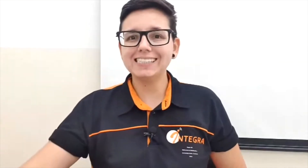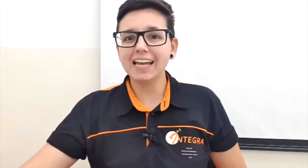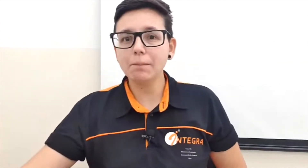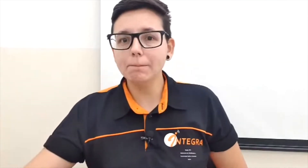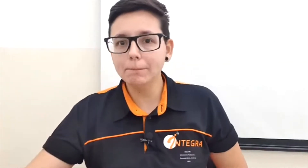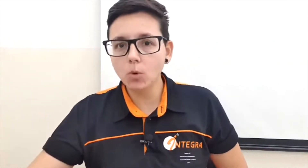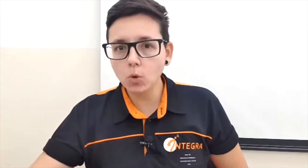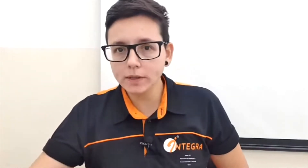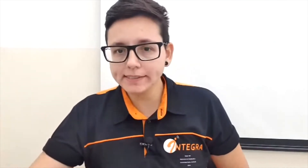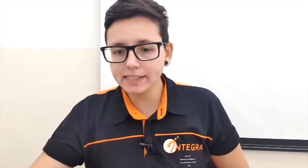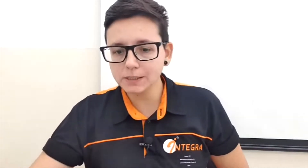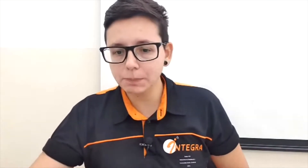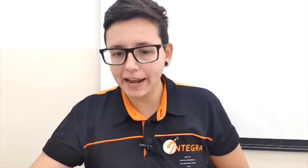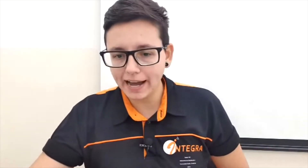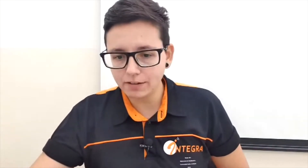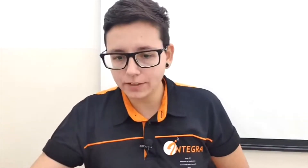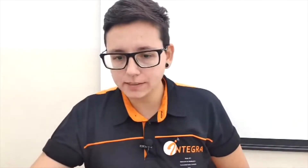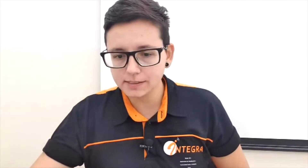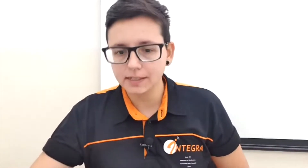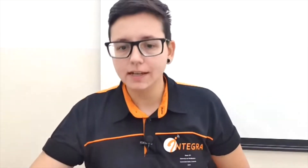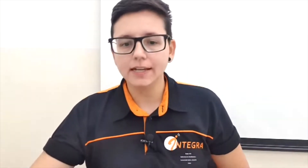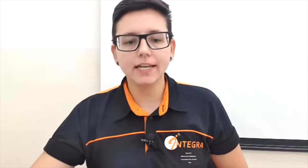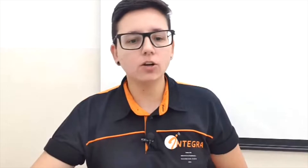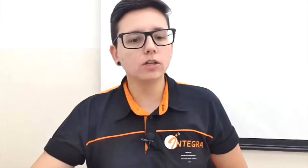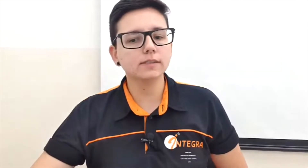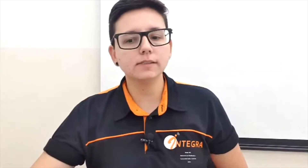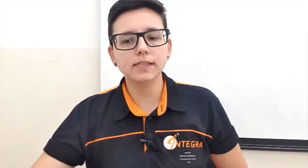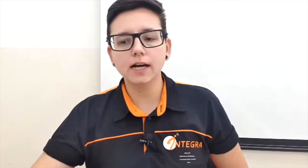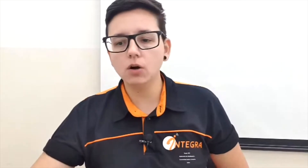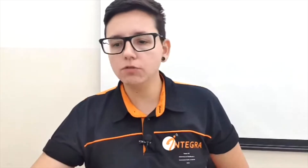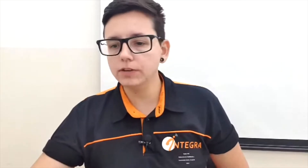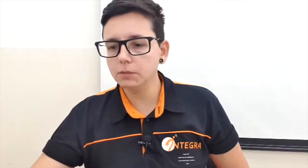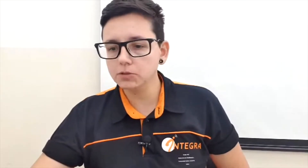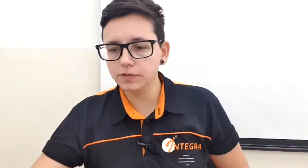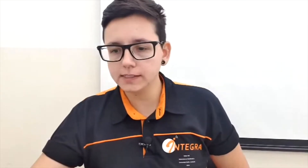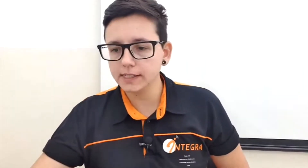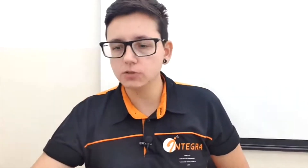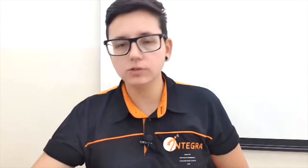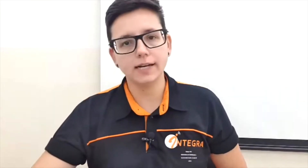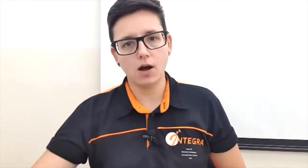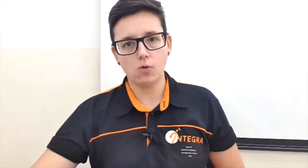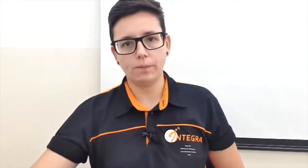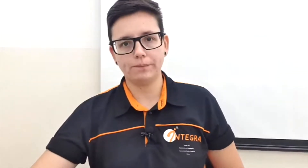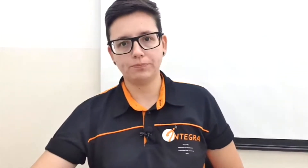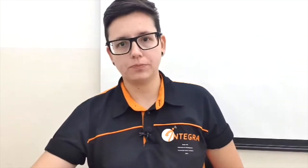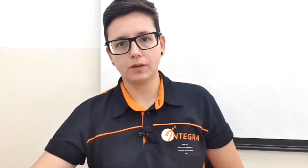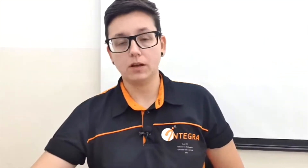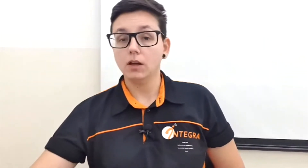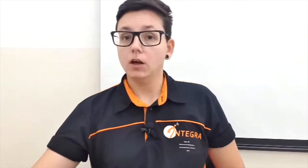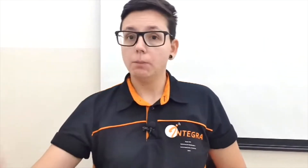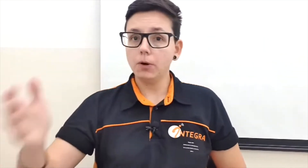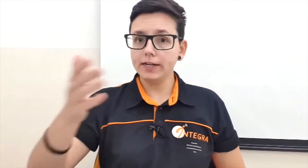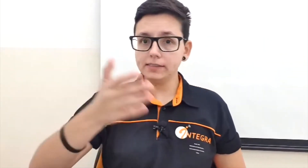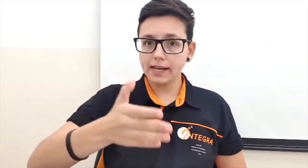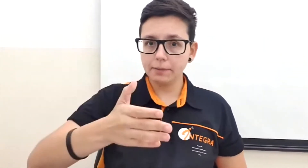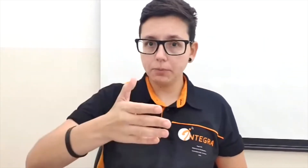existem muitas palavras que nós não vamos fazer o sinal. Por